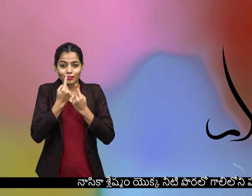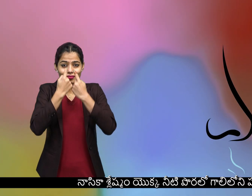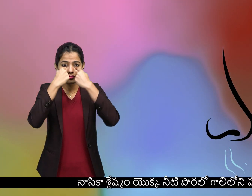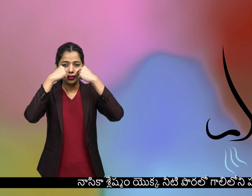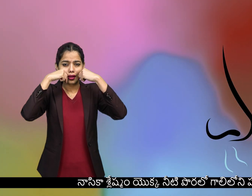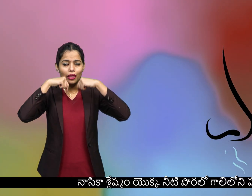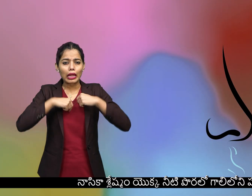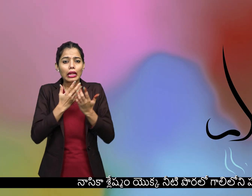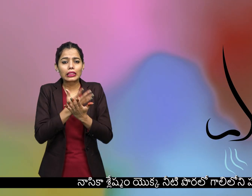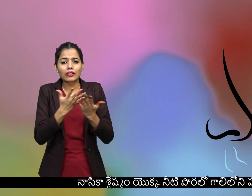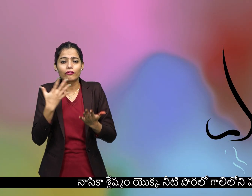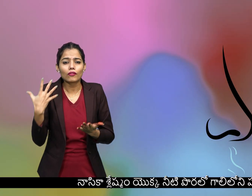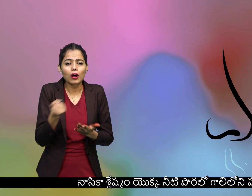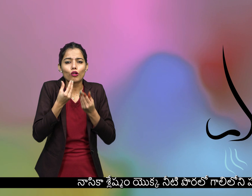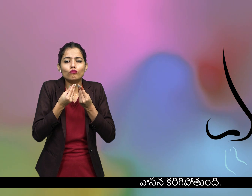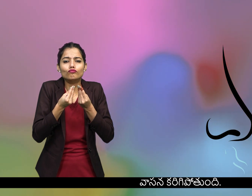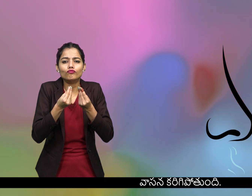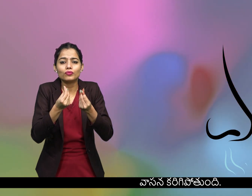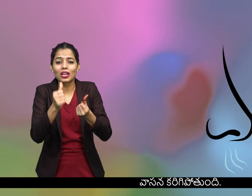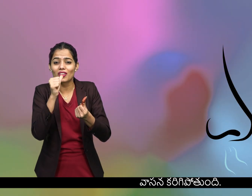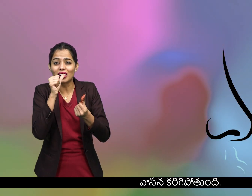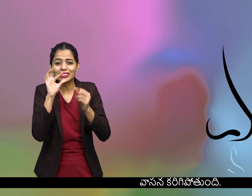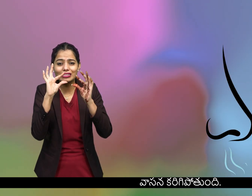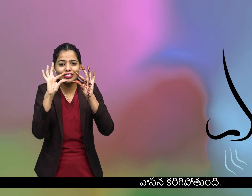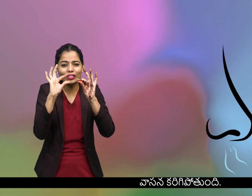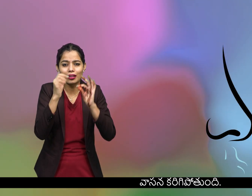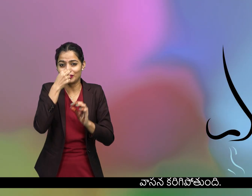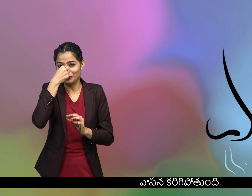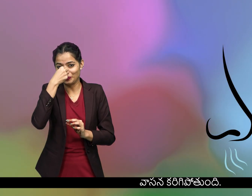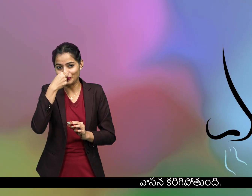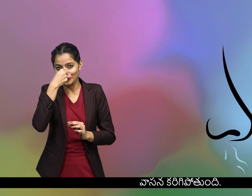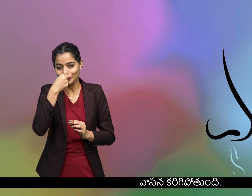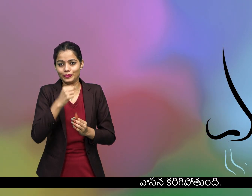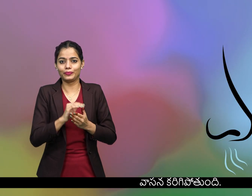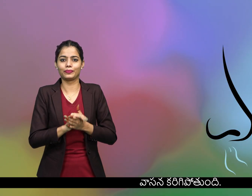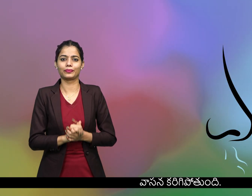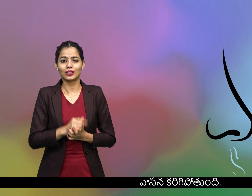నాసికాశ్లేష్మం యొక్క నీటి పొరలో గాలిలోని పదార్థాల వాసన కరిగిపోతుంది.